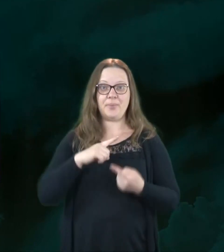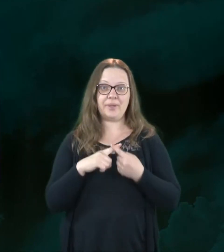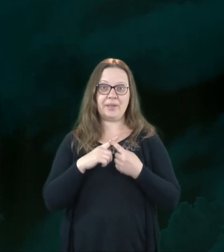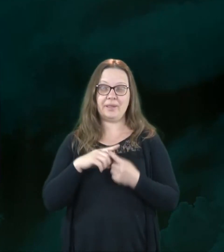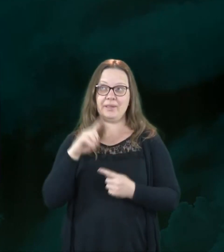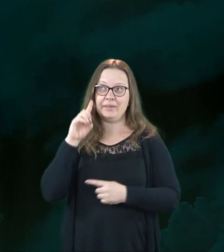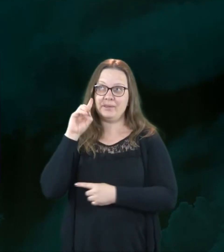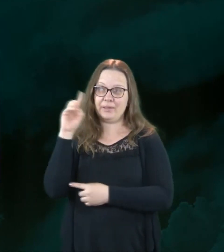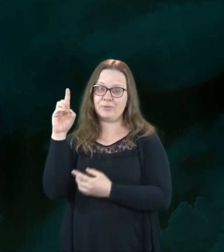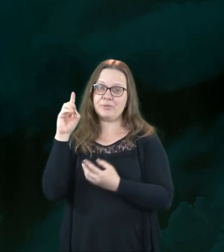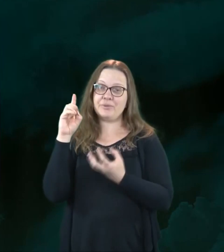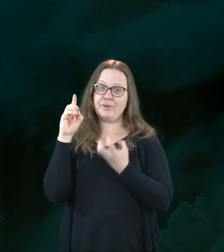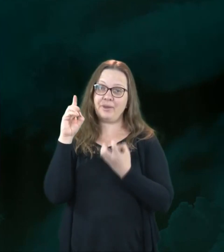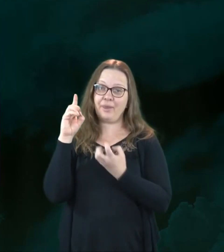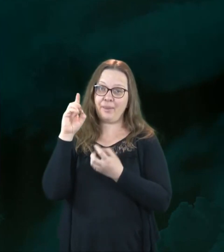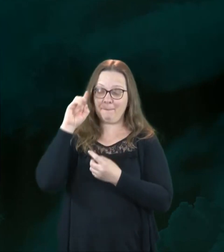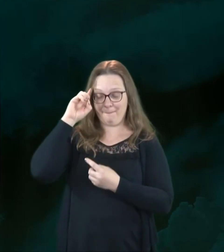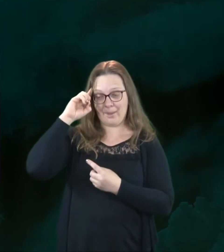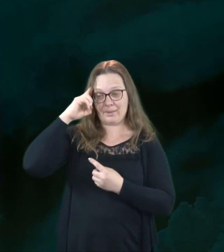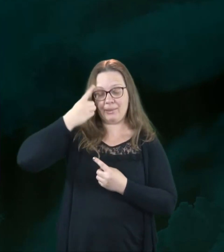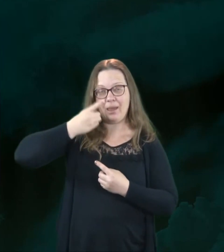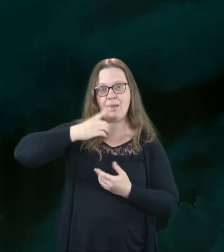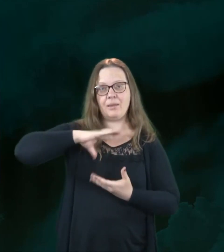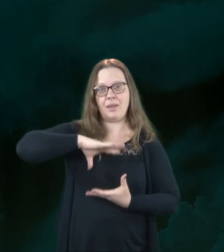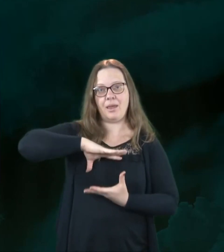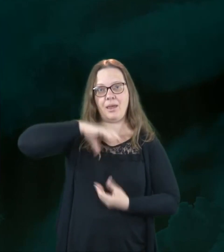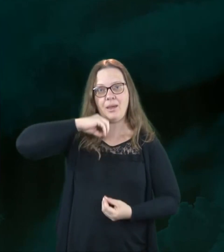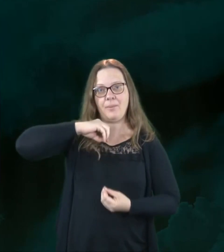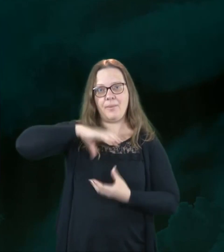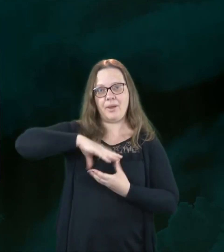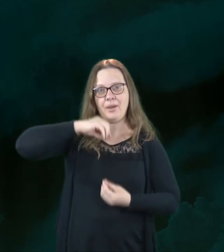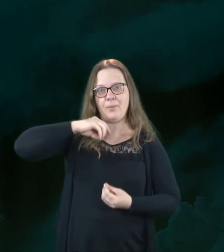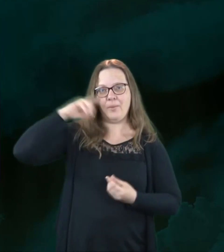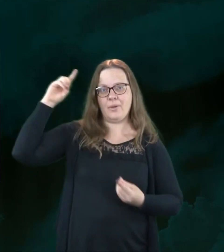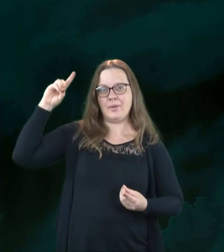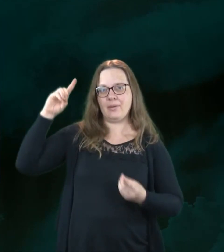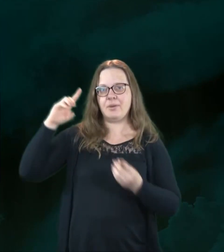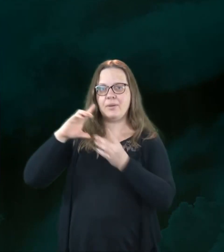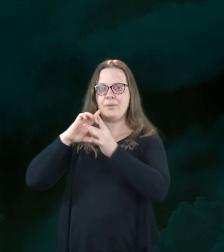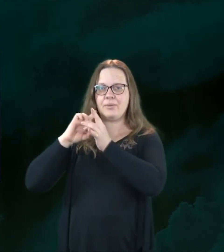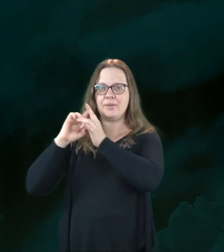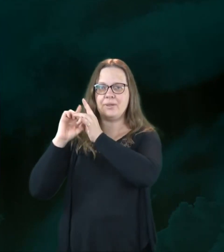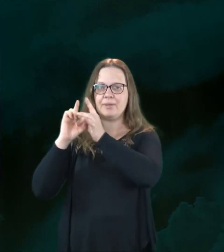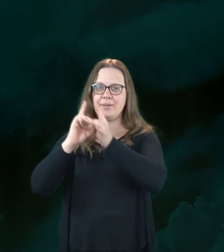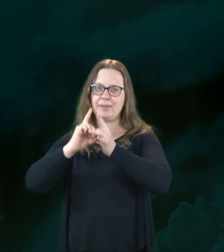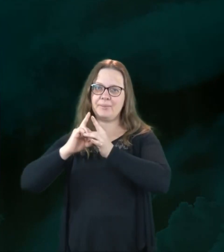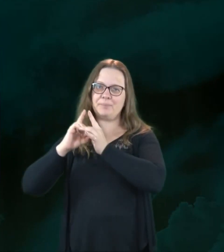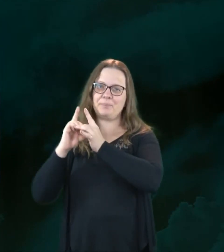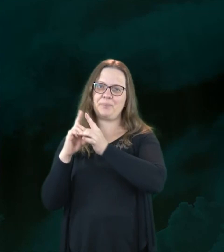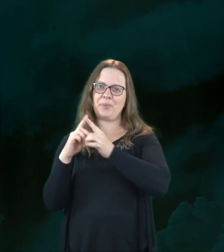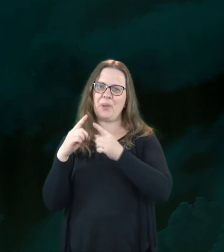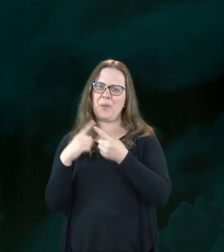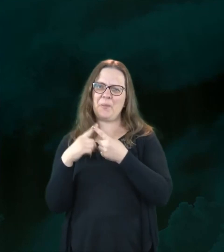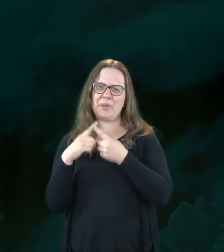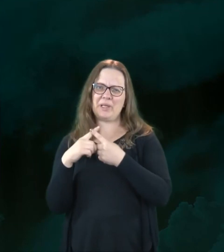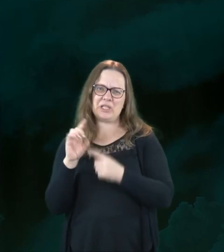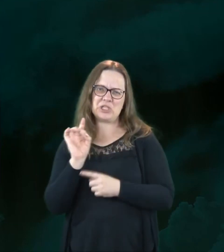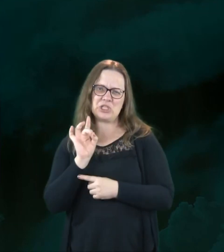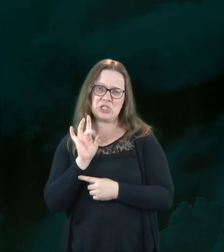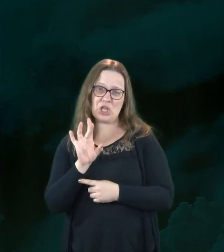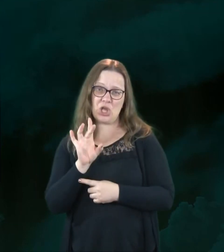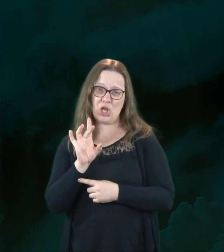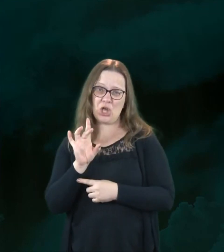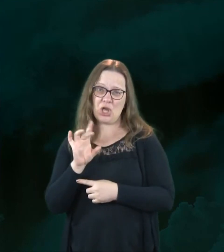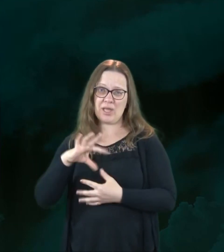alma. Deus quer conectar a sua alma. Deus não está contente apenas conectar o